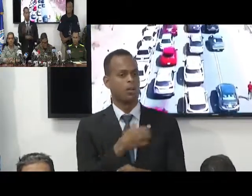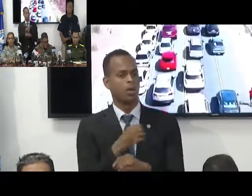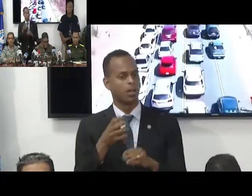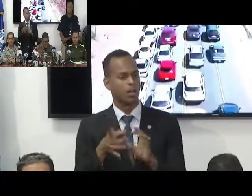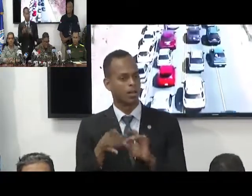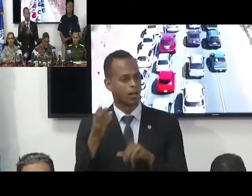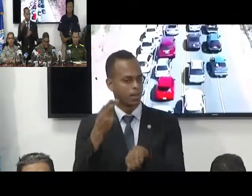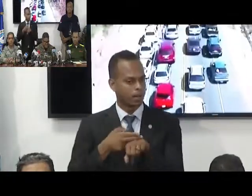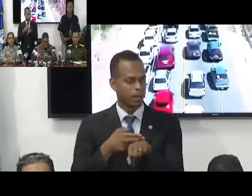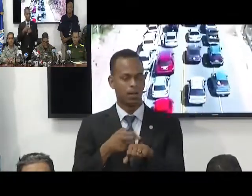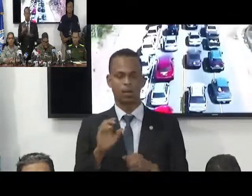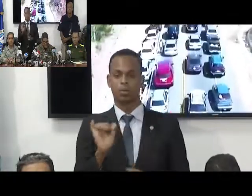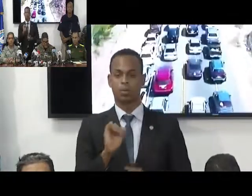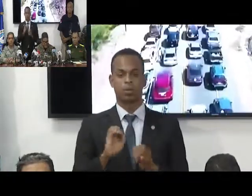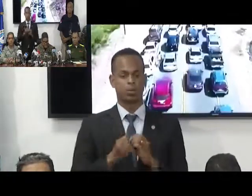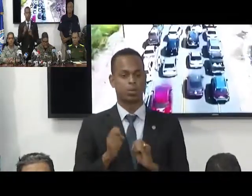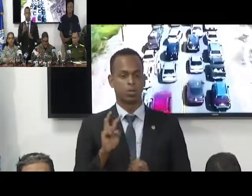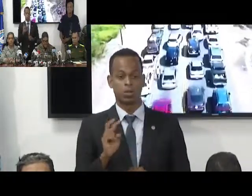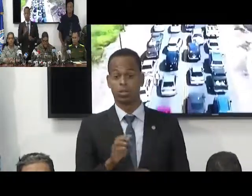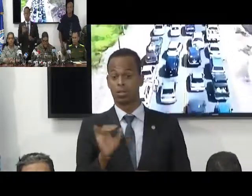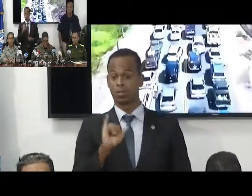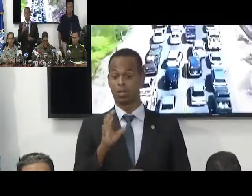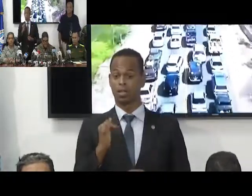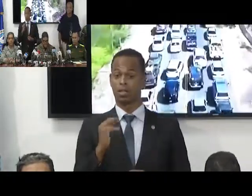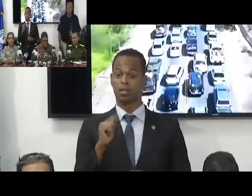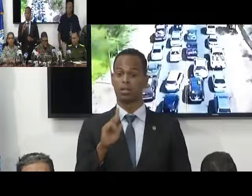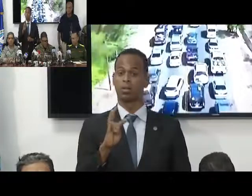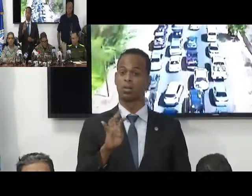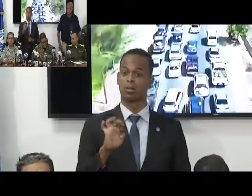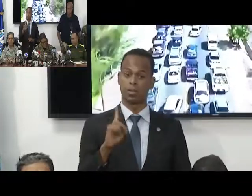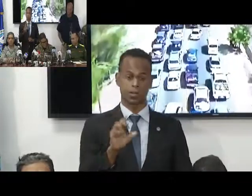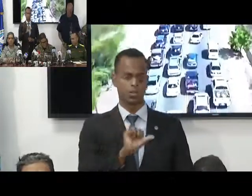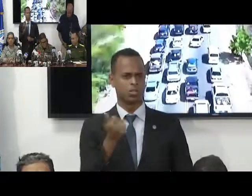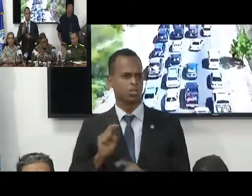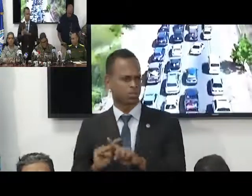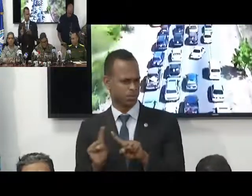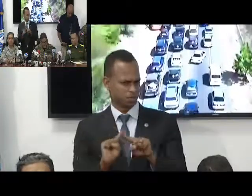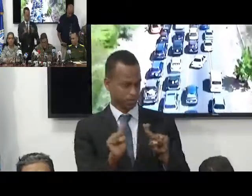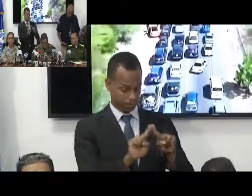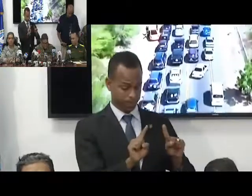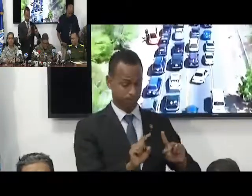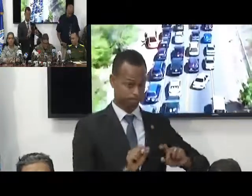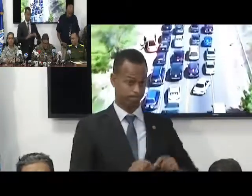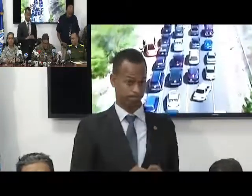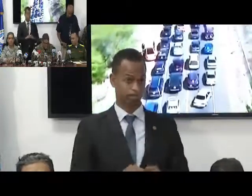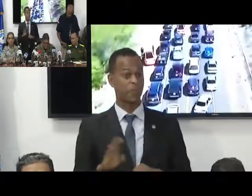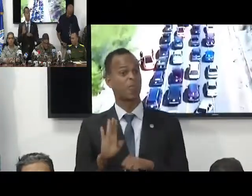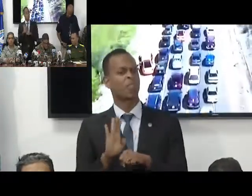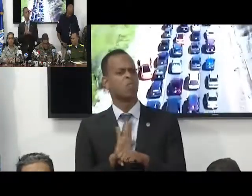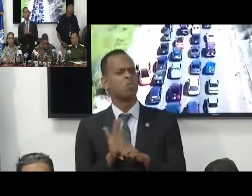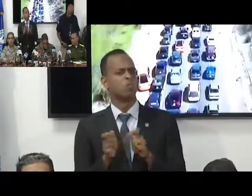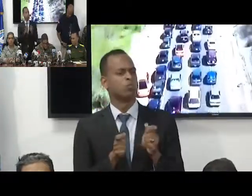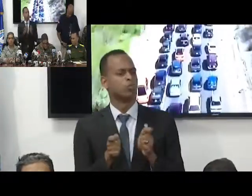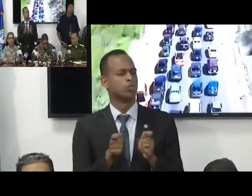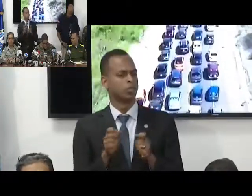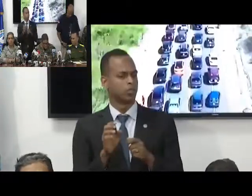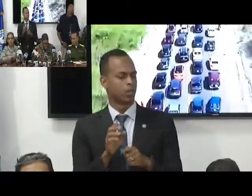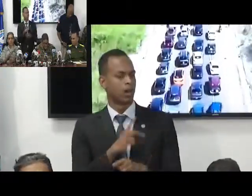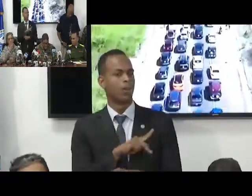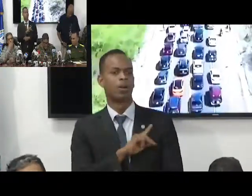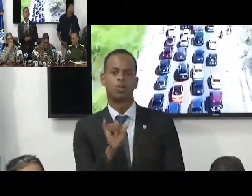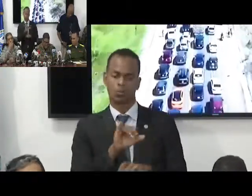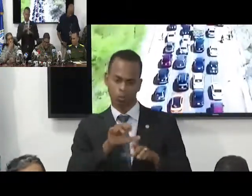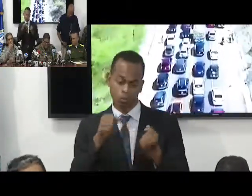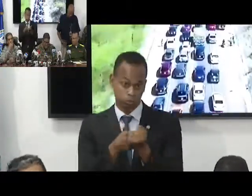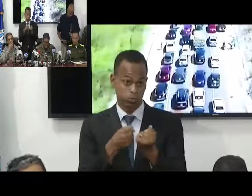Informativo Teleantillas y el Canal 4 RD y demás medios de comunicaciones. Empresas privadas se unieron a misión. Se agradece